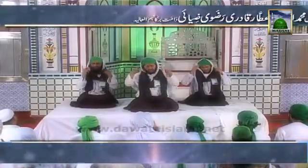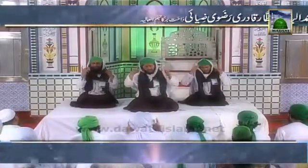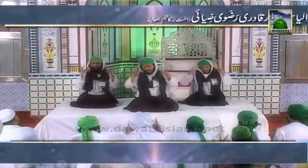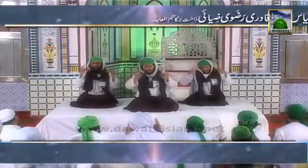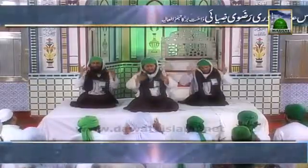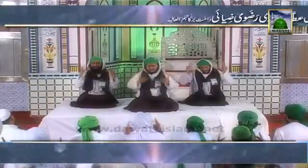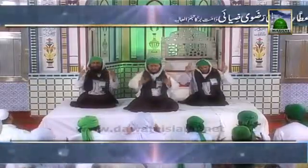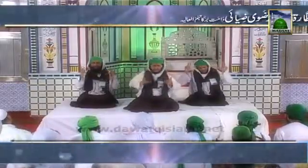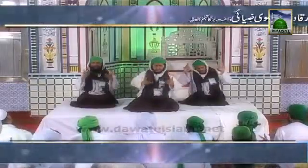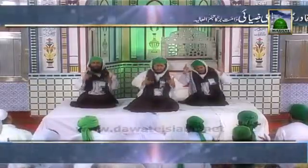تیرا